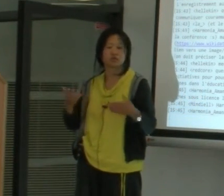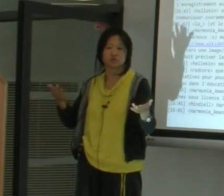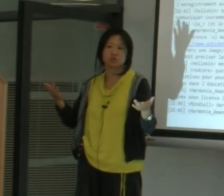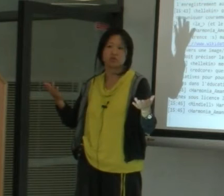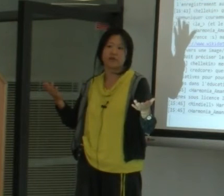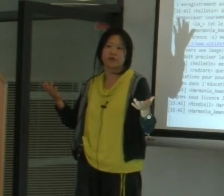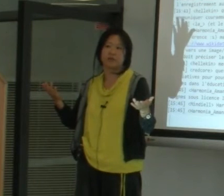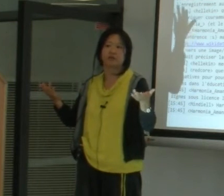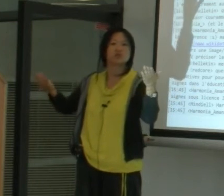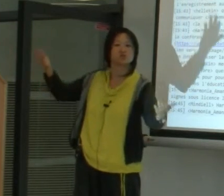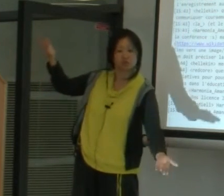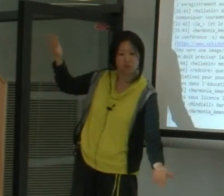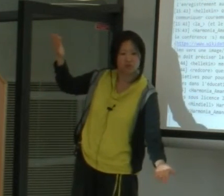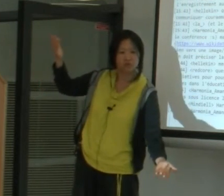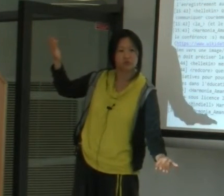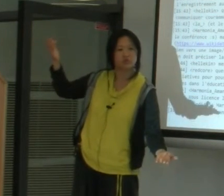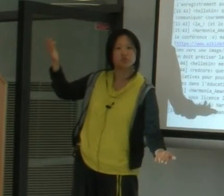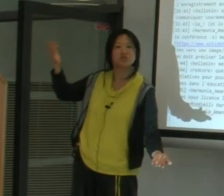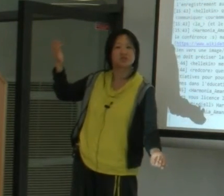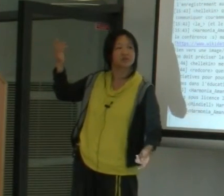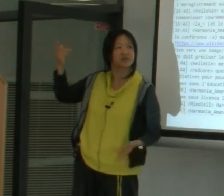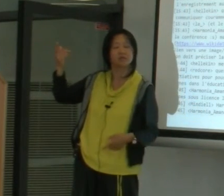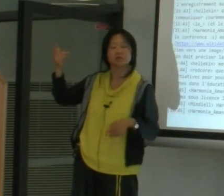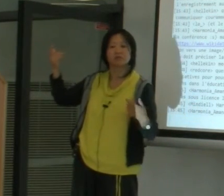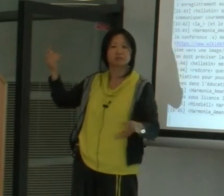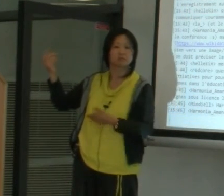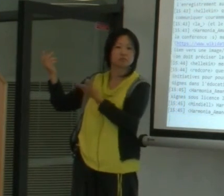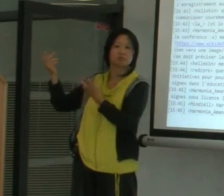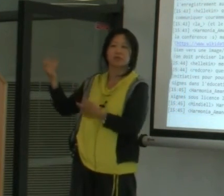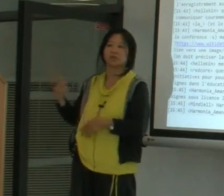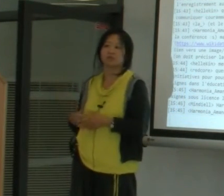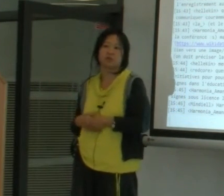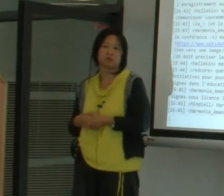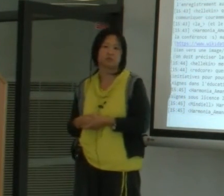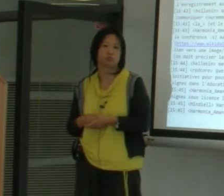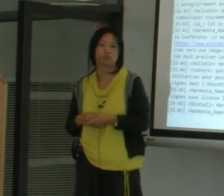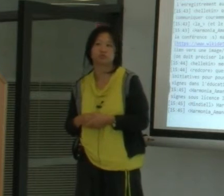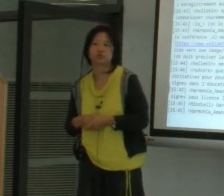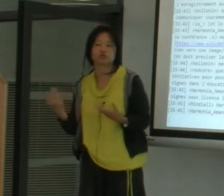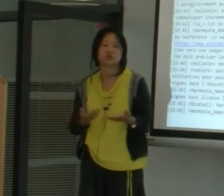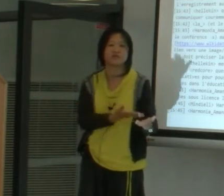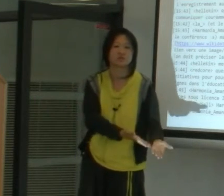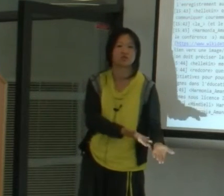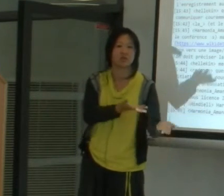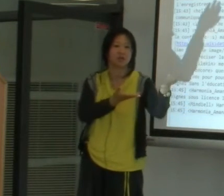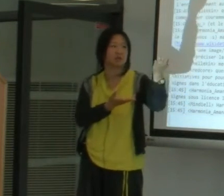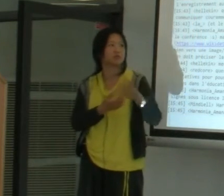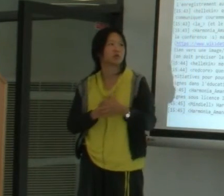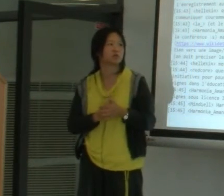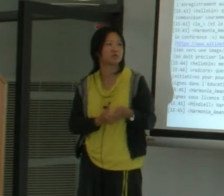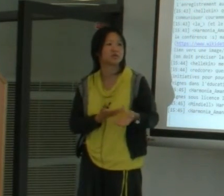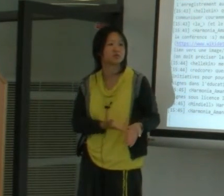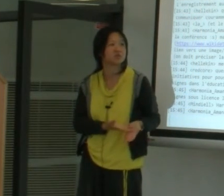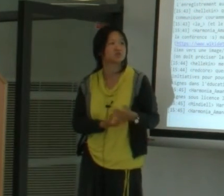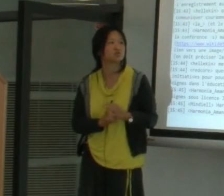que du coup, on va mettre les sourds au niveau des budgets santé. Voilà. Plutôt que de les éduquer, voilà,